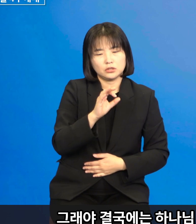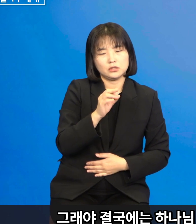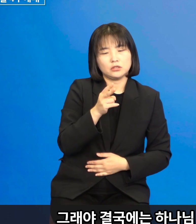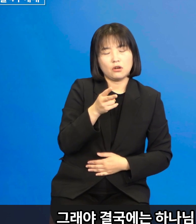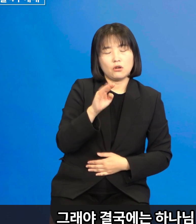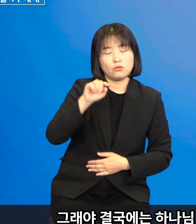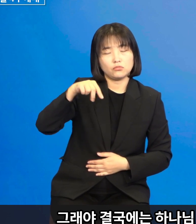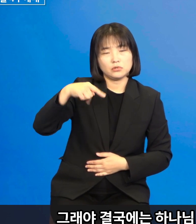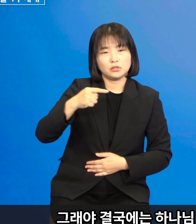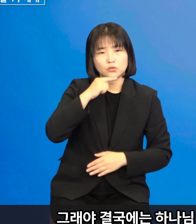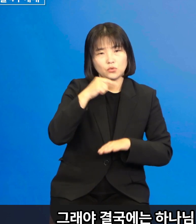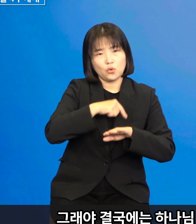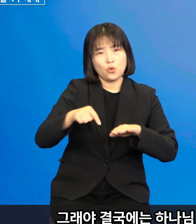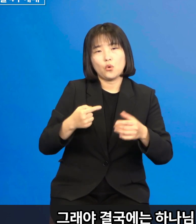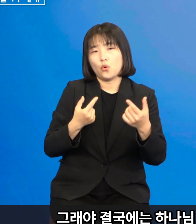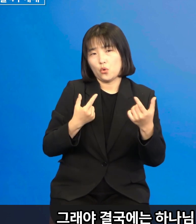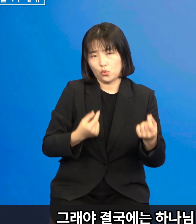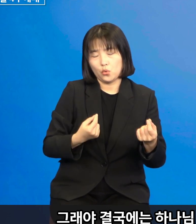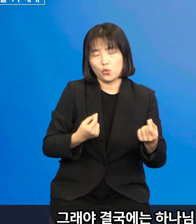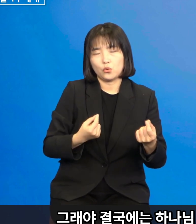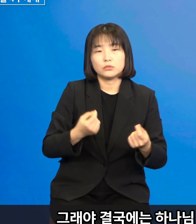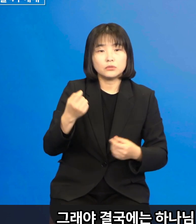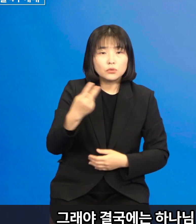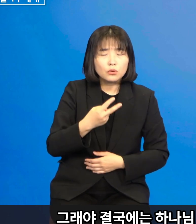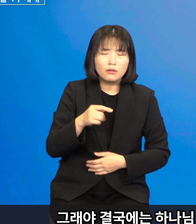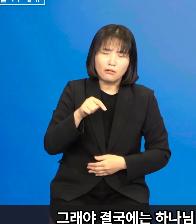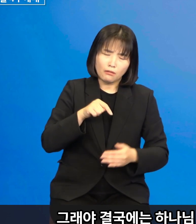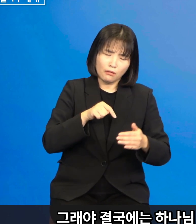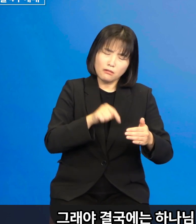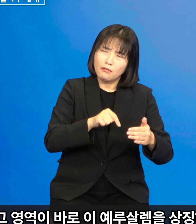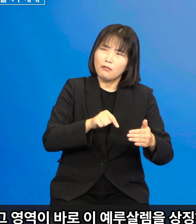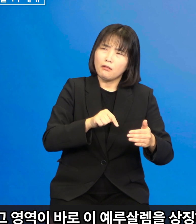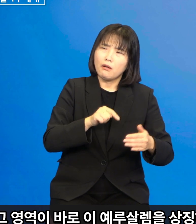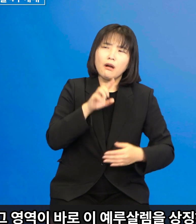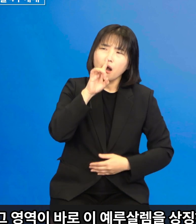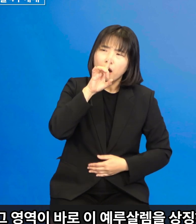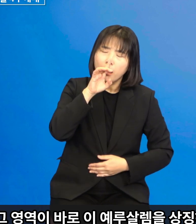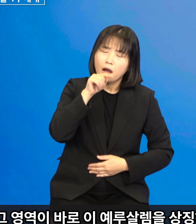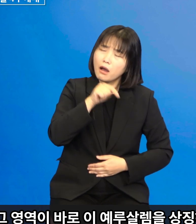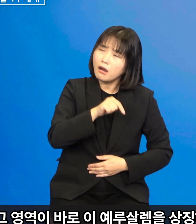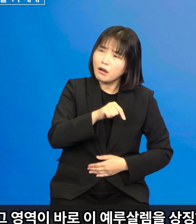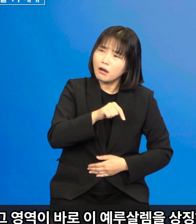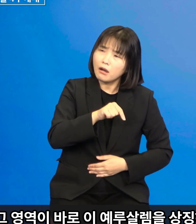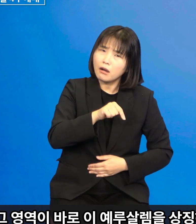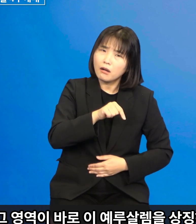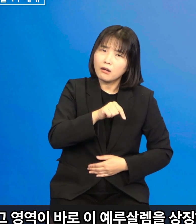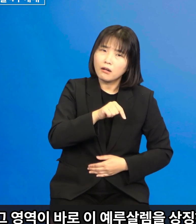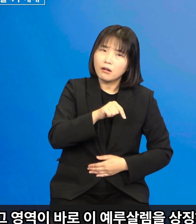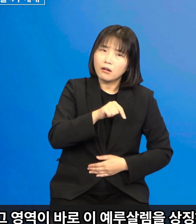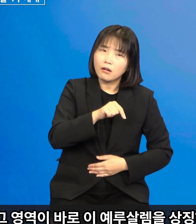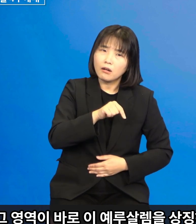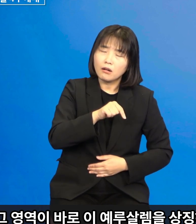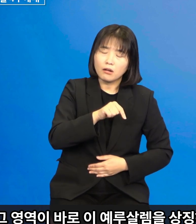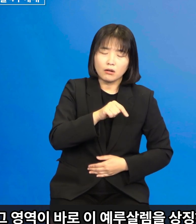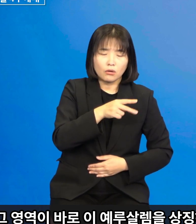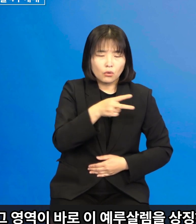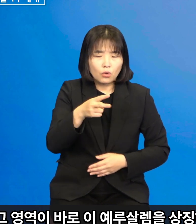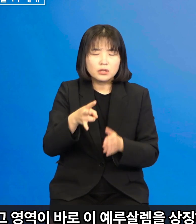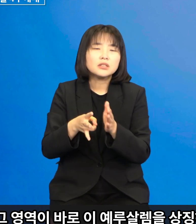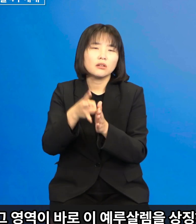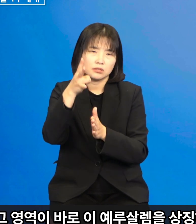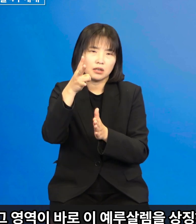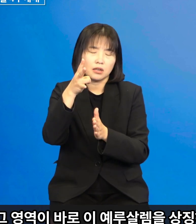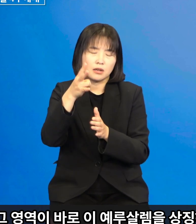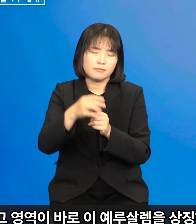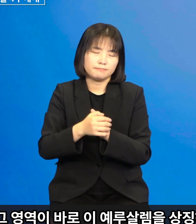것이고, 그리하여서 결국에는 하나님 이것만은 안 됩니다 라고 하는 그 영역이 바로 이 예루살렘을 상징하는 거예요.